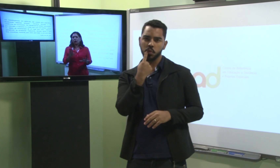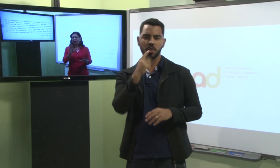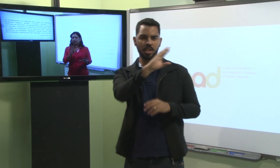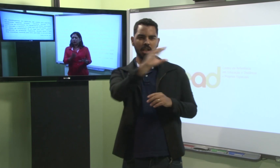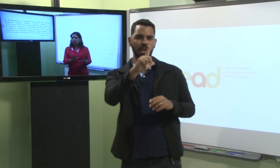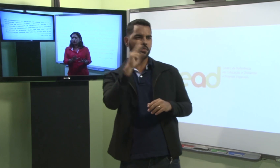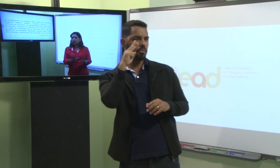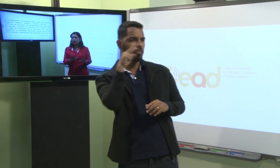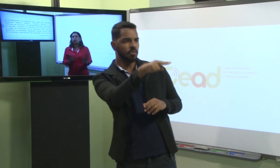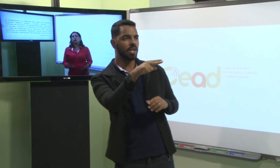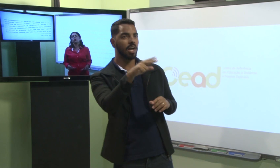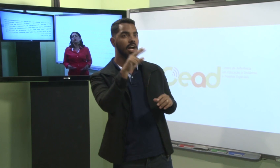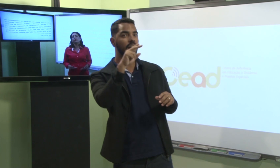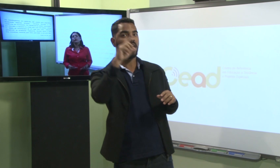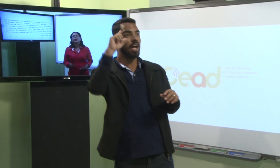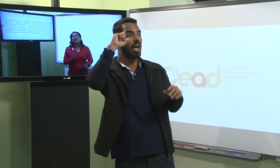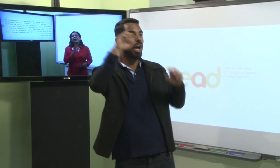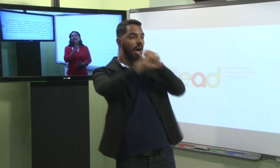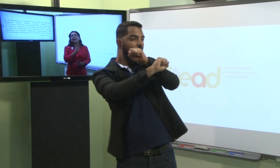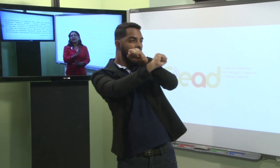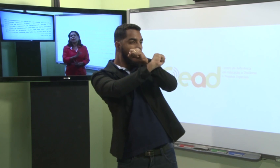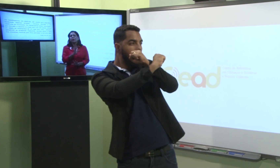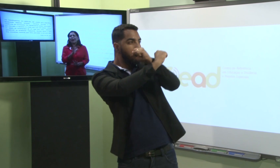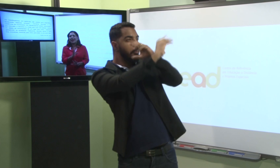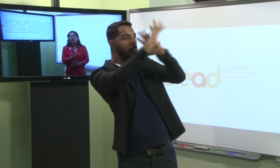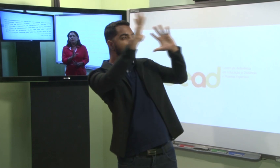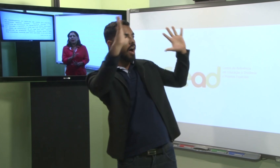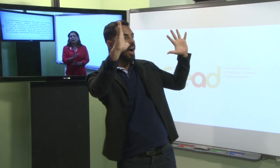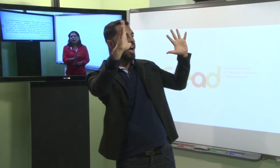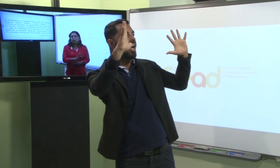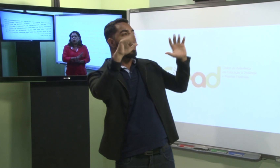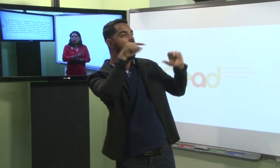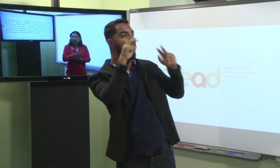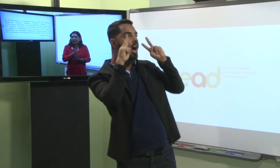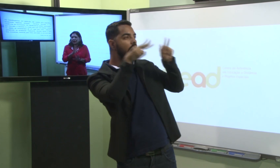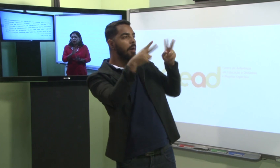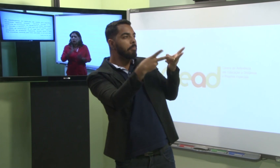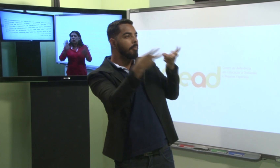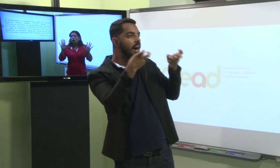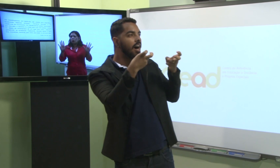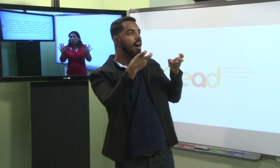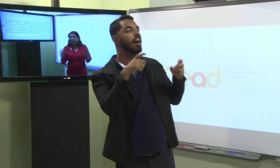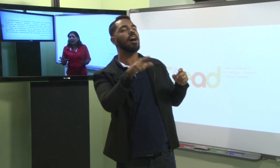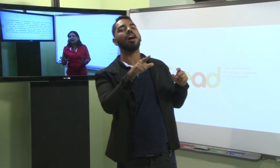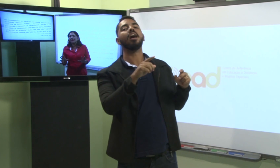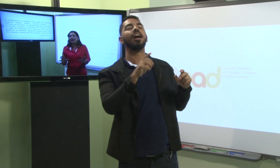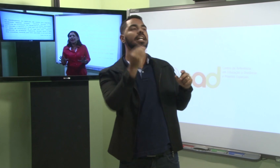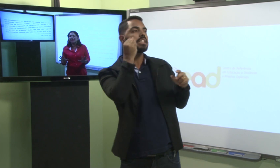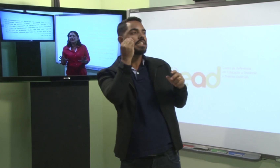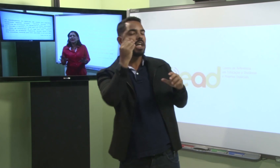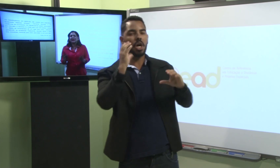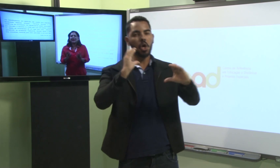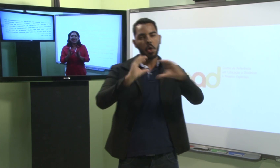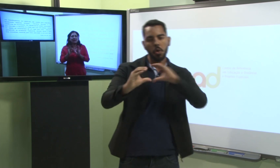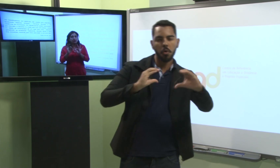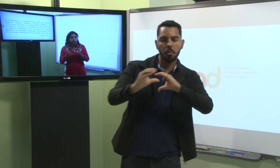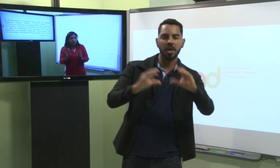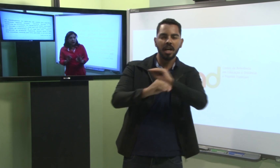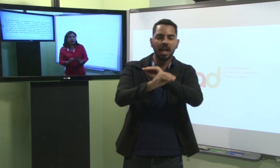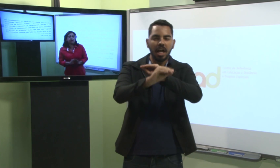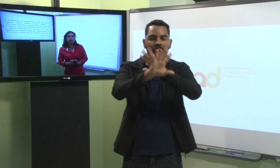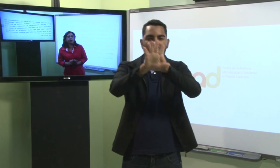configurando-a com as mãos e o corpo, retratando a imagem para manter uma comunicação com mais clareza de